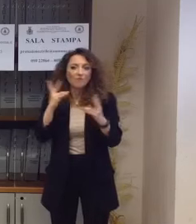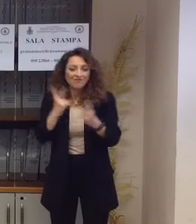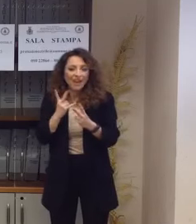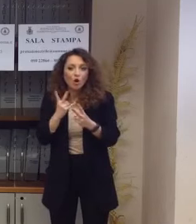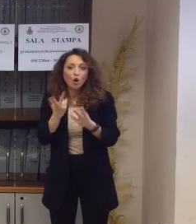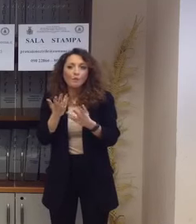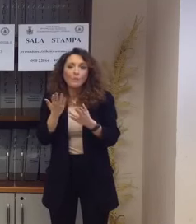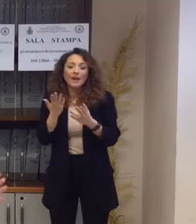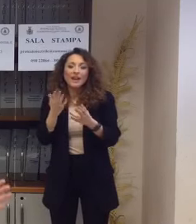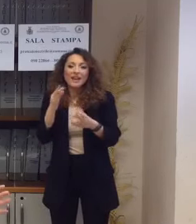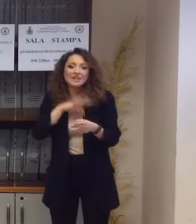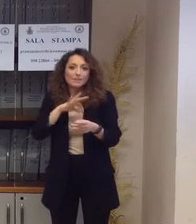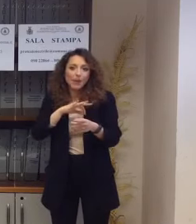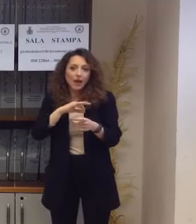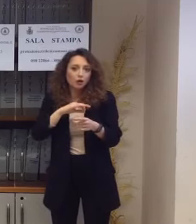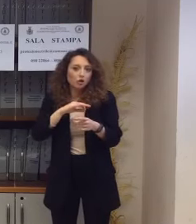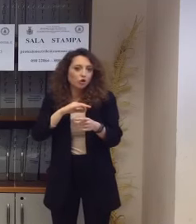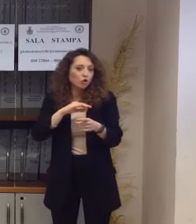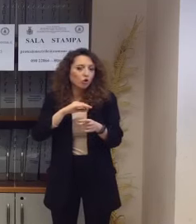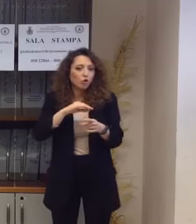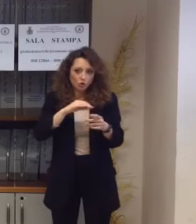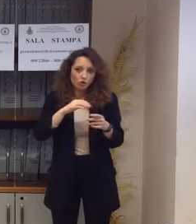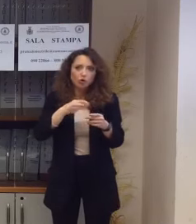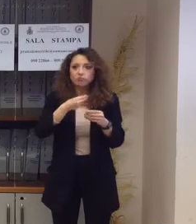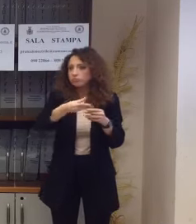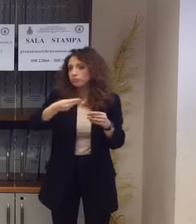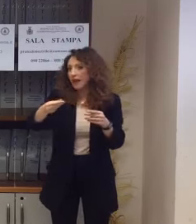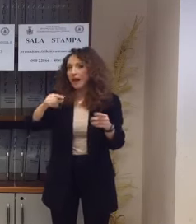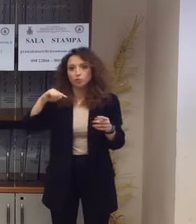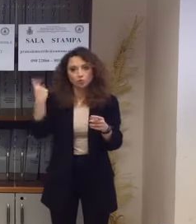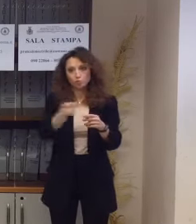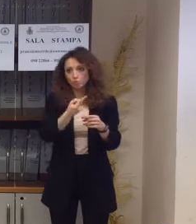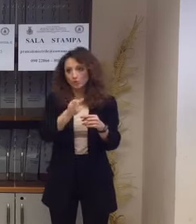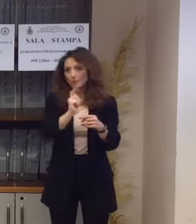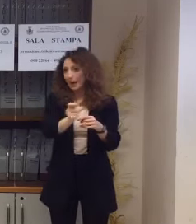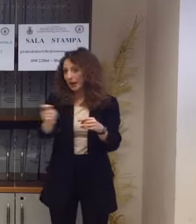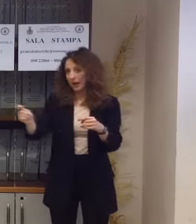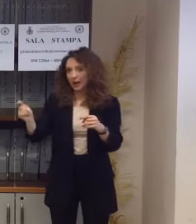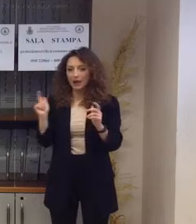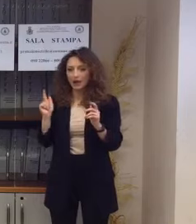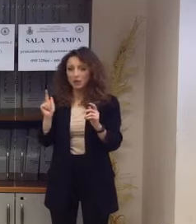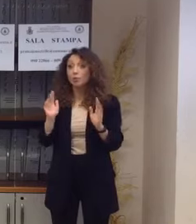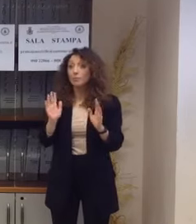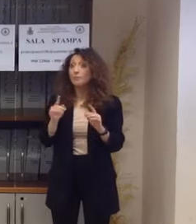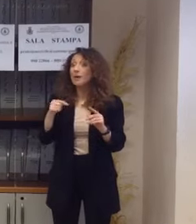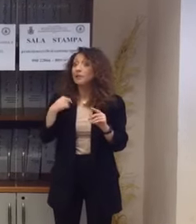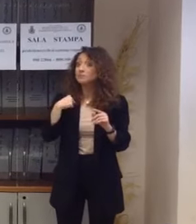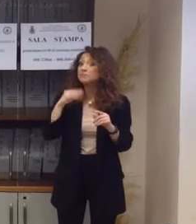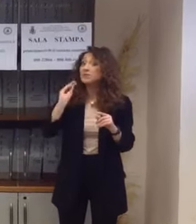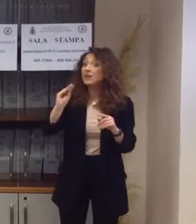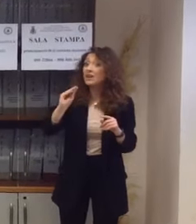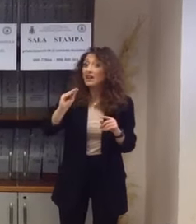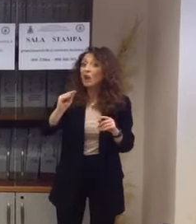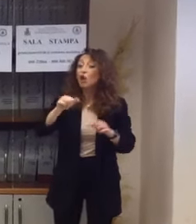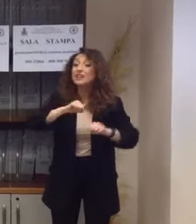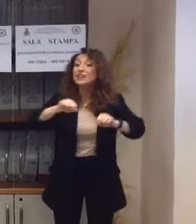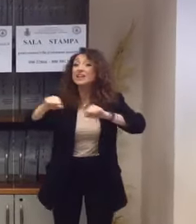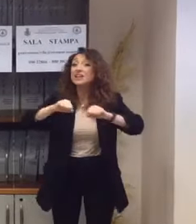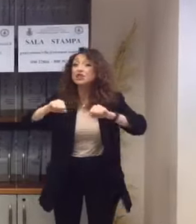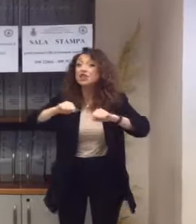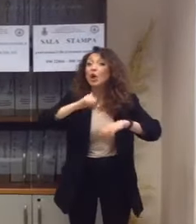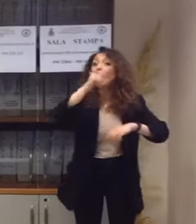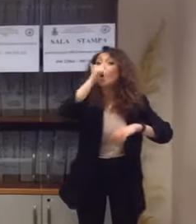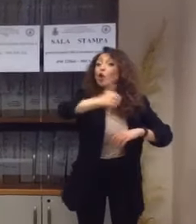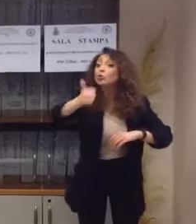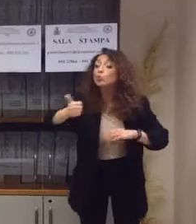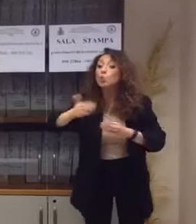prossima settimana, ve lo annuncio, chiederò ai dirigenti che mi devono relazionare sul lavoro che ha fatto ogni singolo